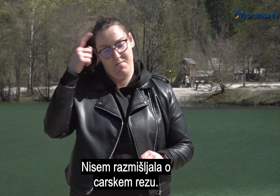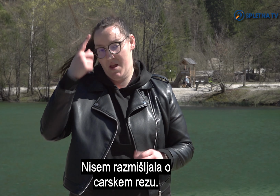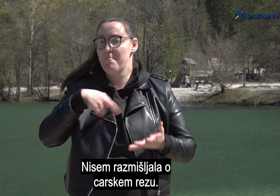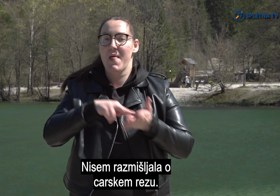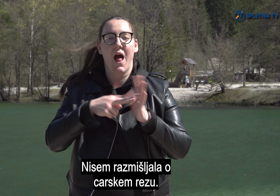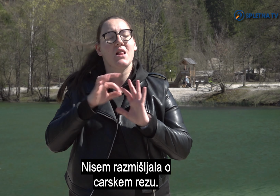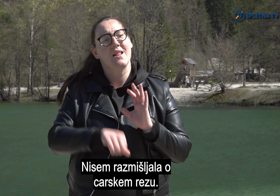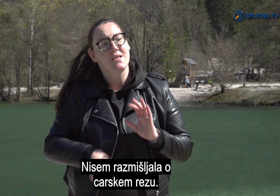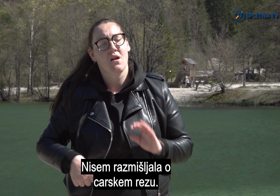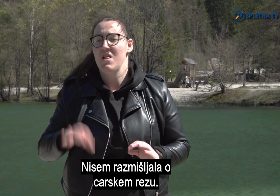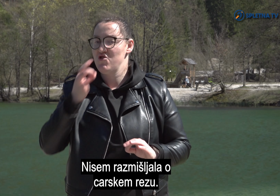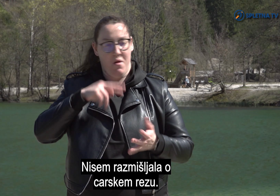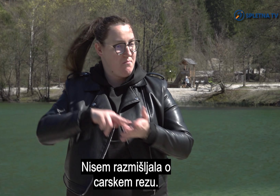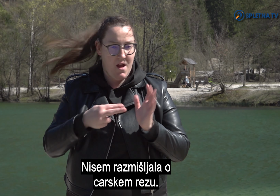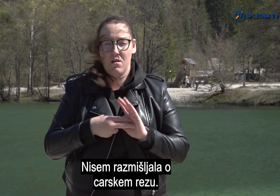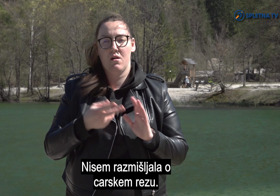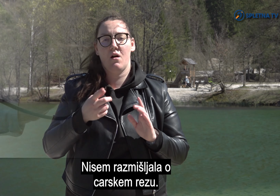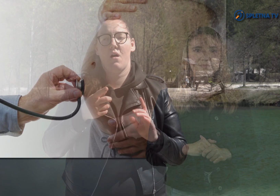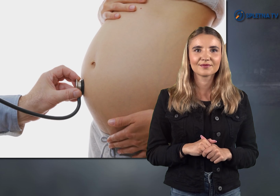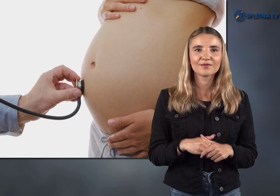Nisem razmišljala o carskem rezu.